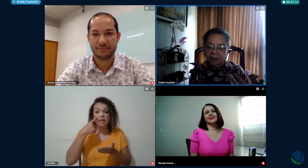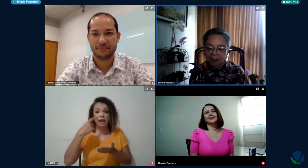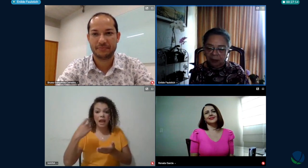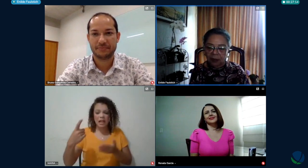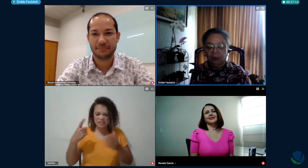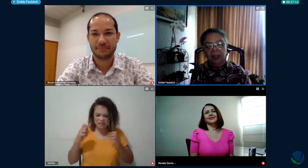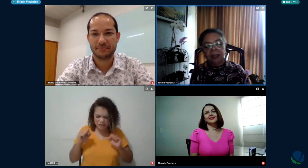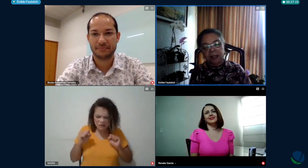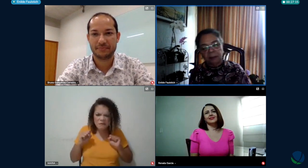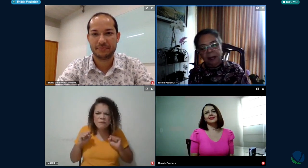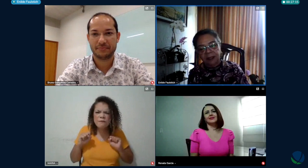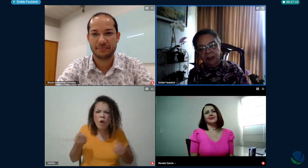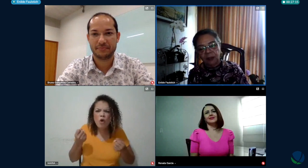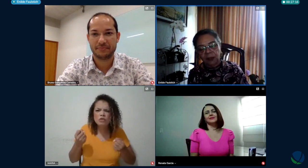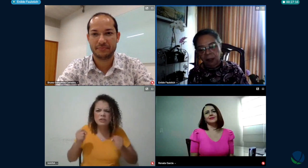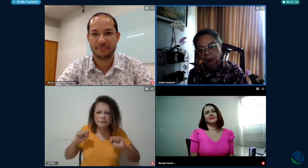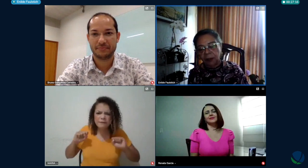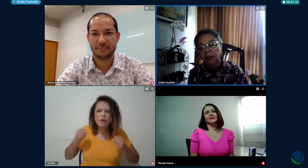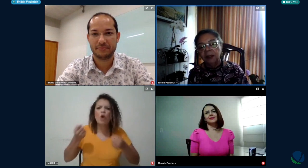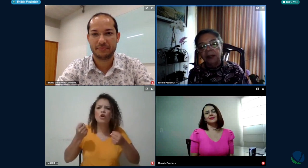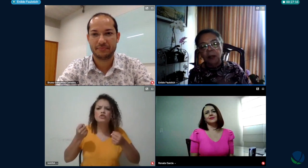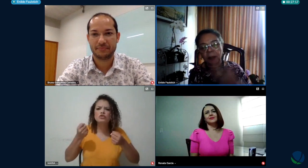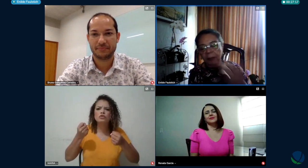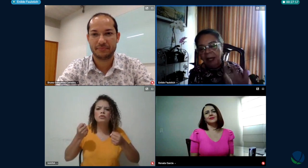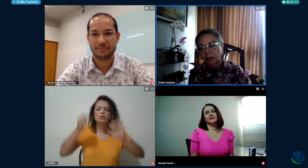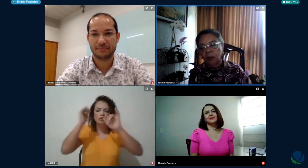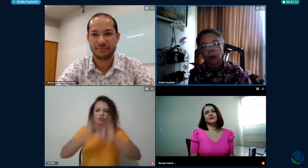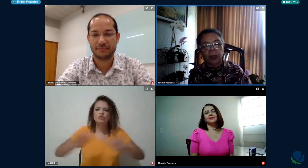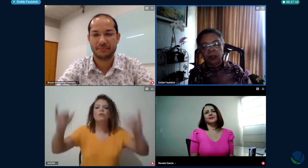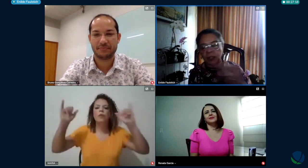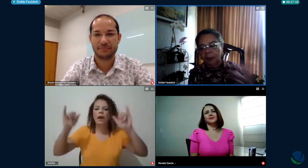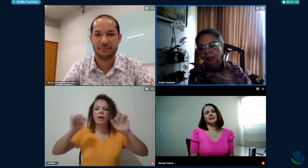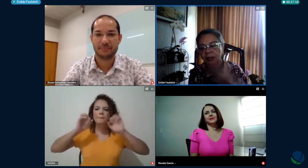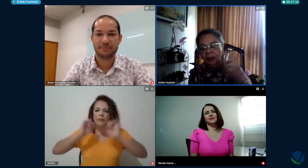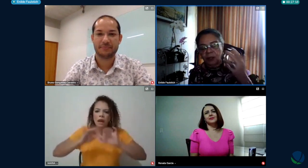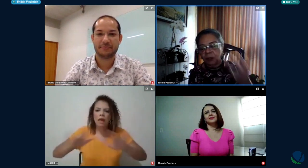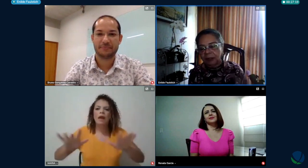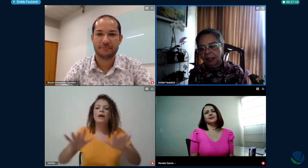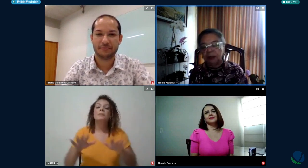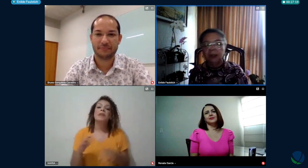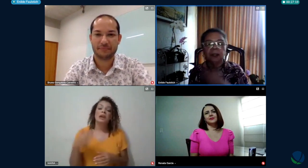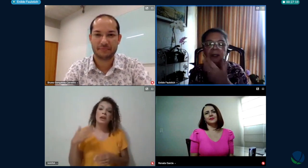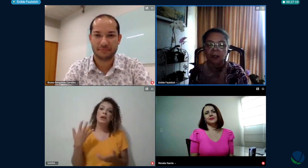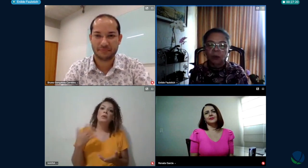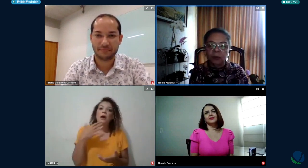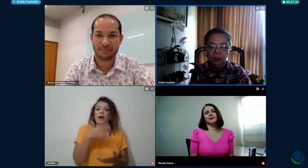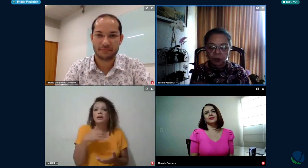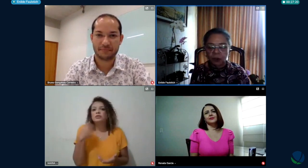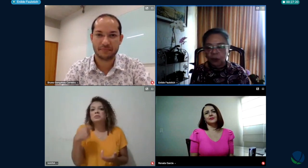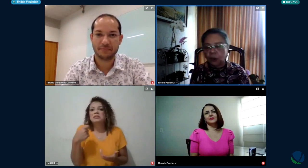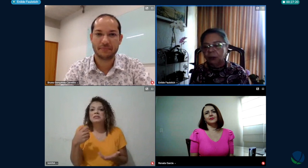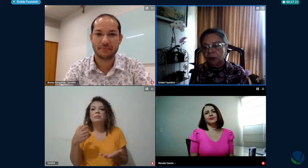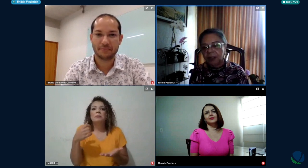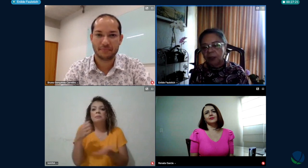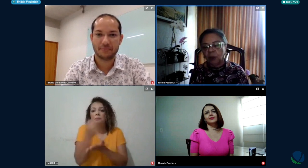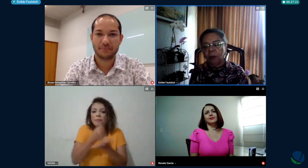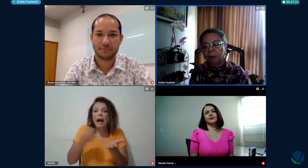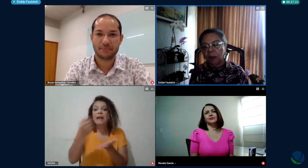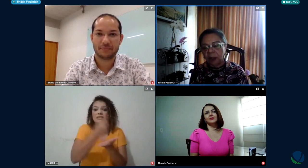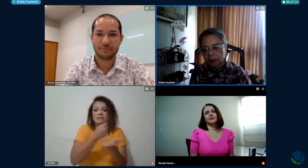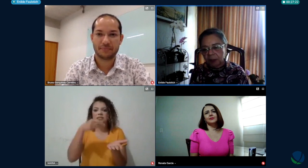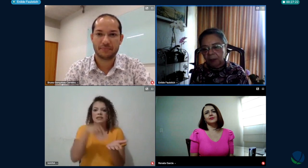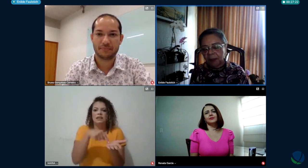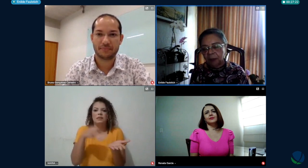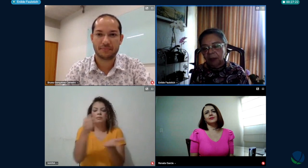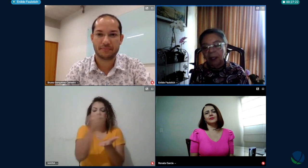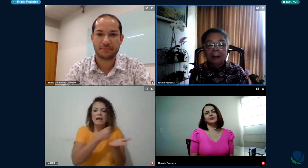uma base nacional. Aí, essa base nacional tem uma base, ou o que eles chamam lá de dicionário, em algumas instituições, que eu não vou citar aqui o nome,